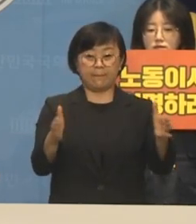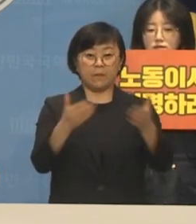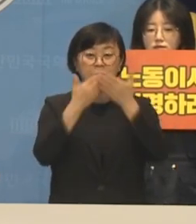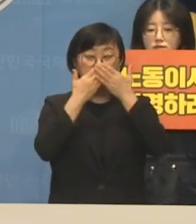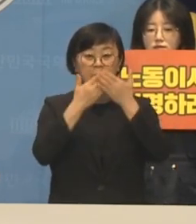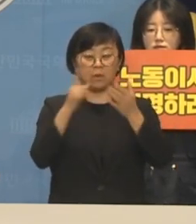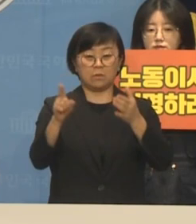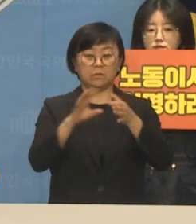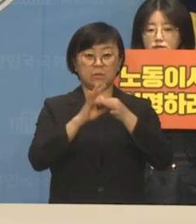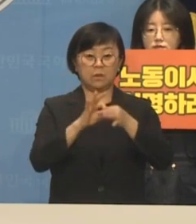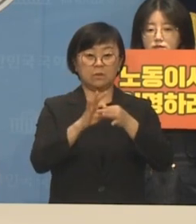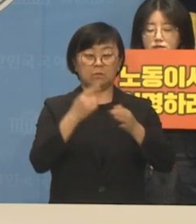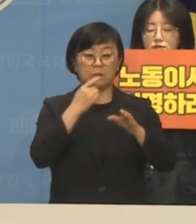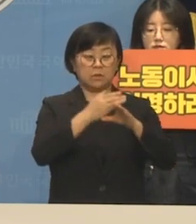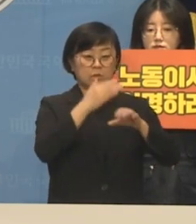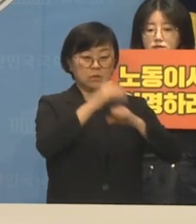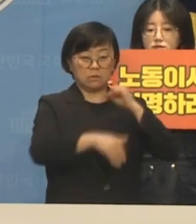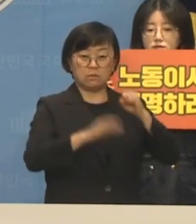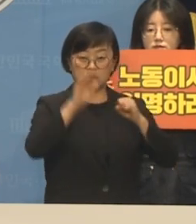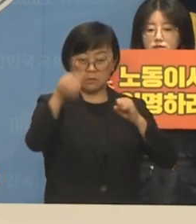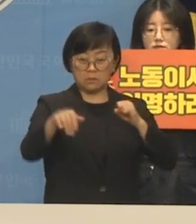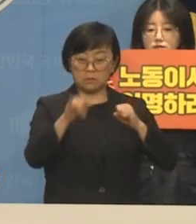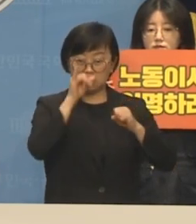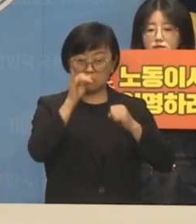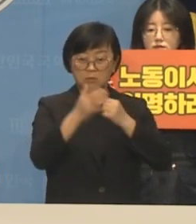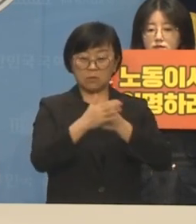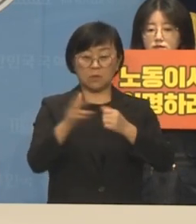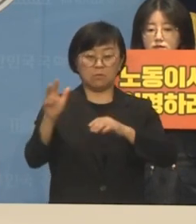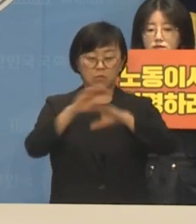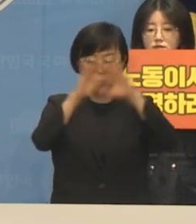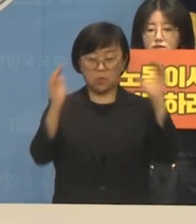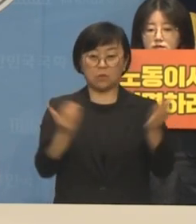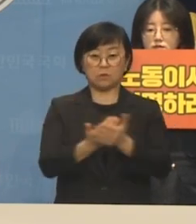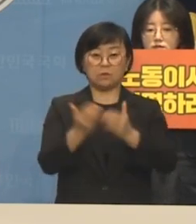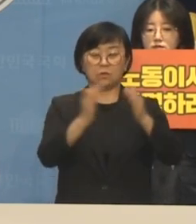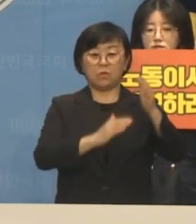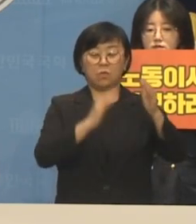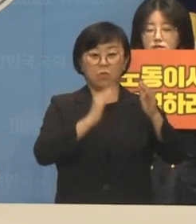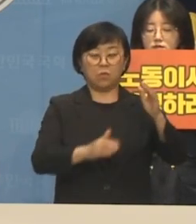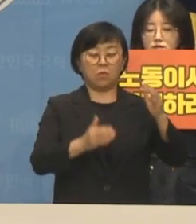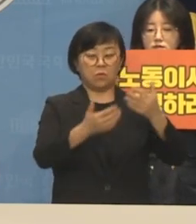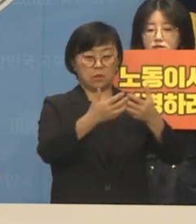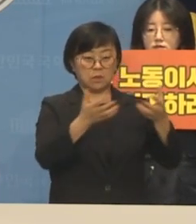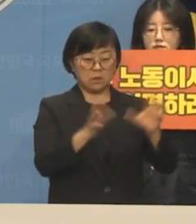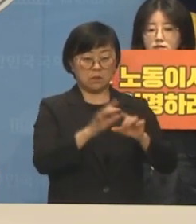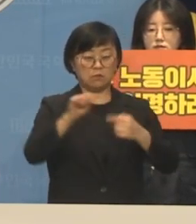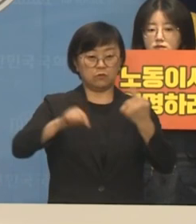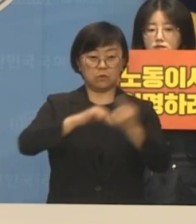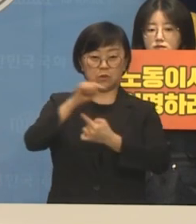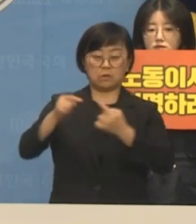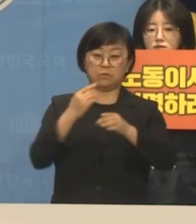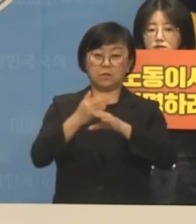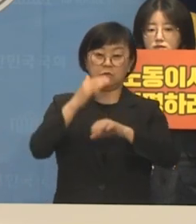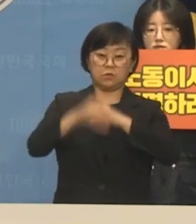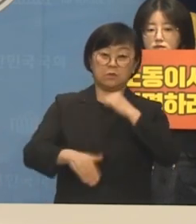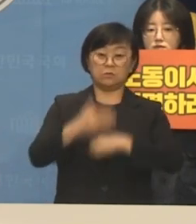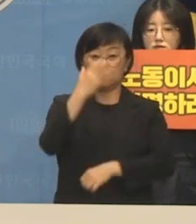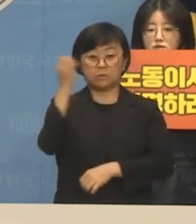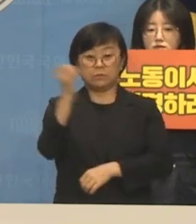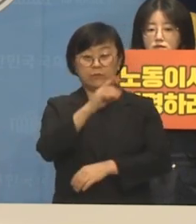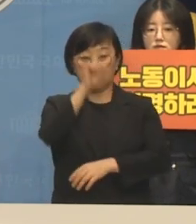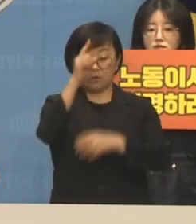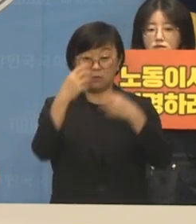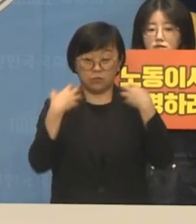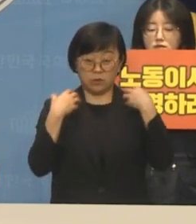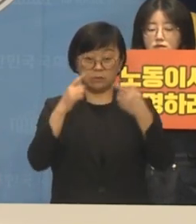입틀막을 통해서 민주주의를 퇴행시키고 전반적으로 공공기관 운영에 있어서의 민주주의를 무시하고 있는 이